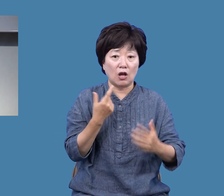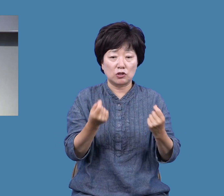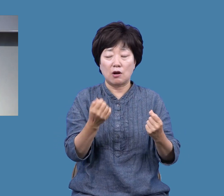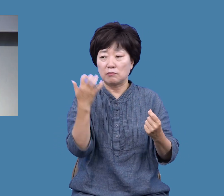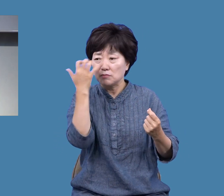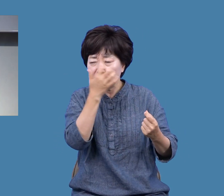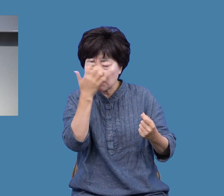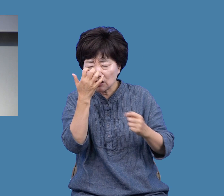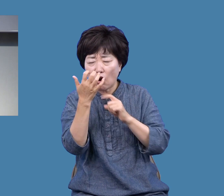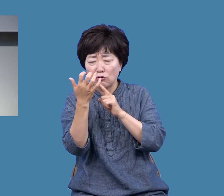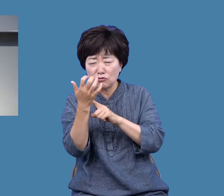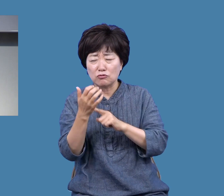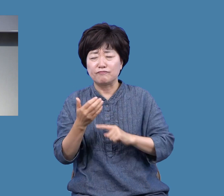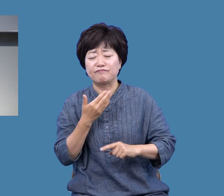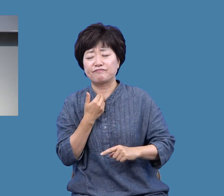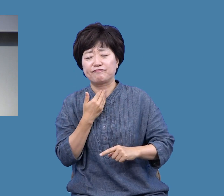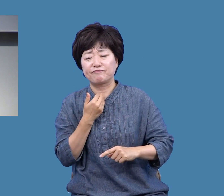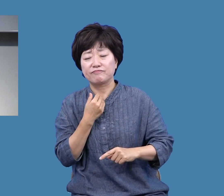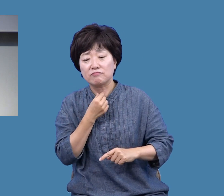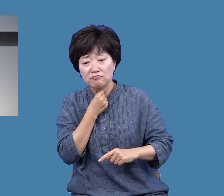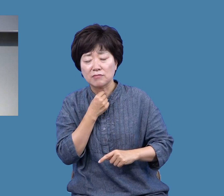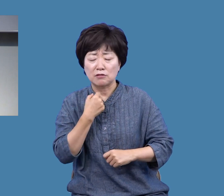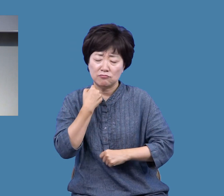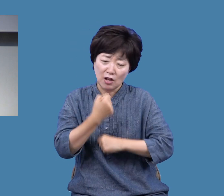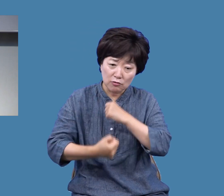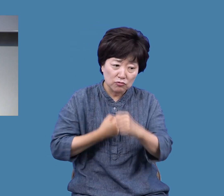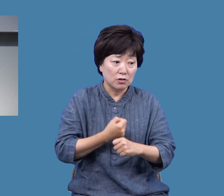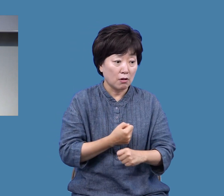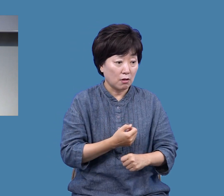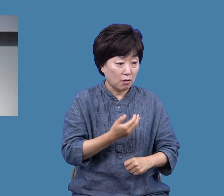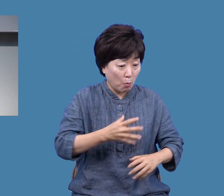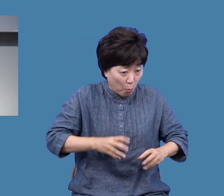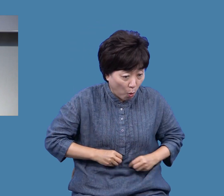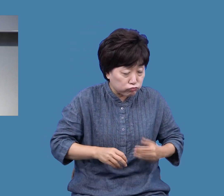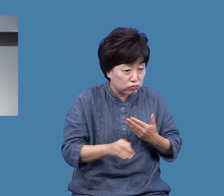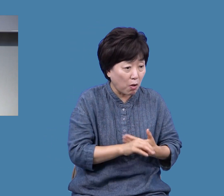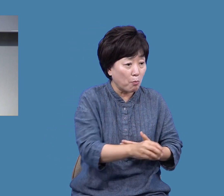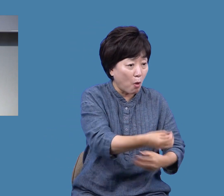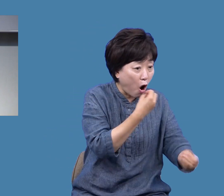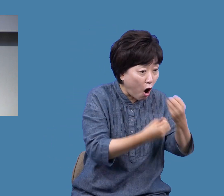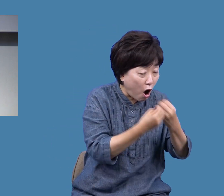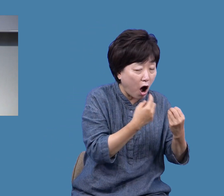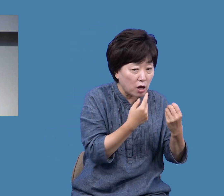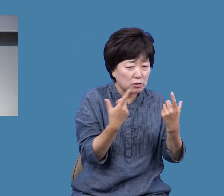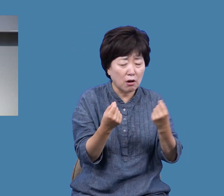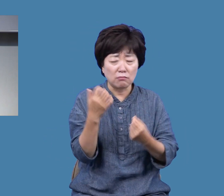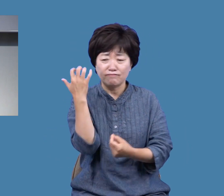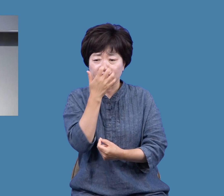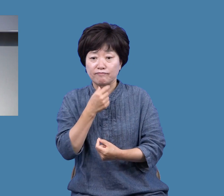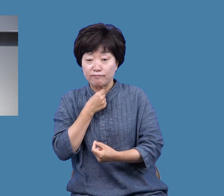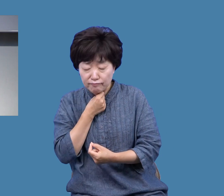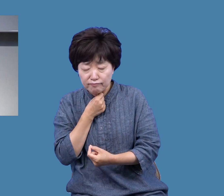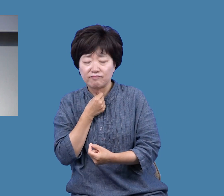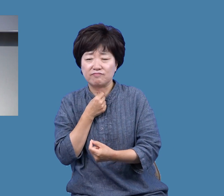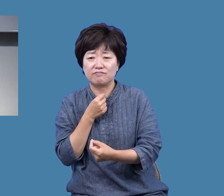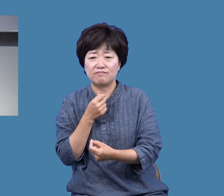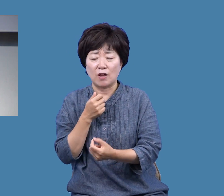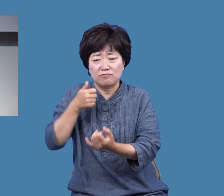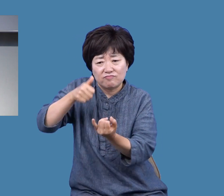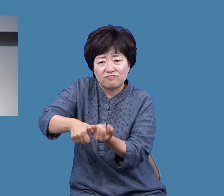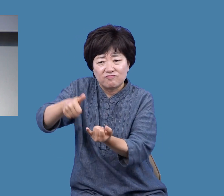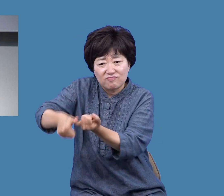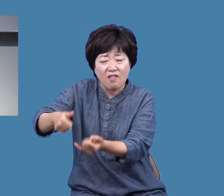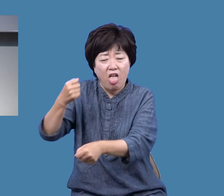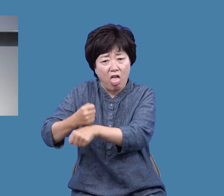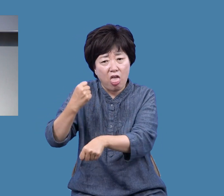몸의 본능이니까 그냥 자유롭게 채워야 된다 이렇게 생각하는 사람들이 있었다는 거예요. 특별히 초대교회에